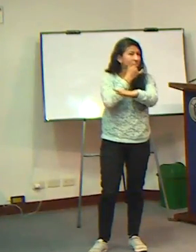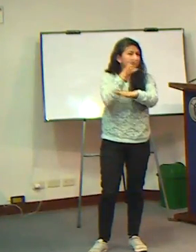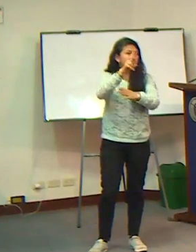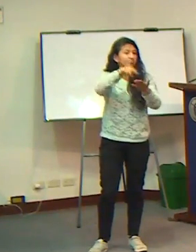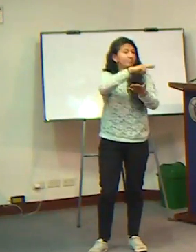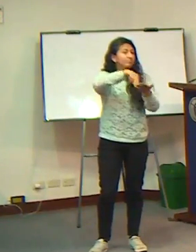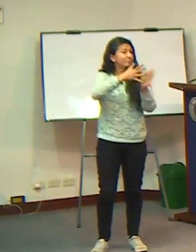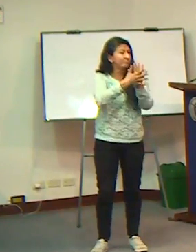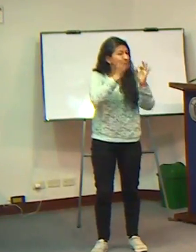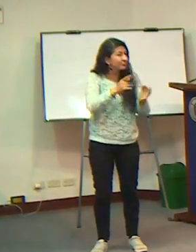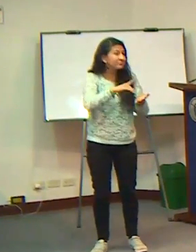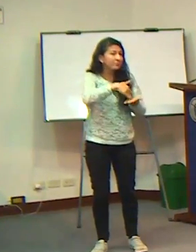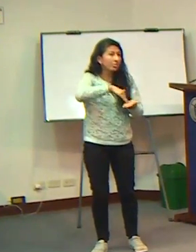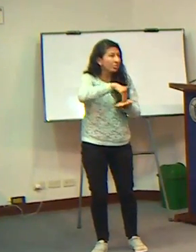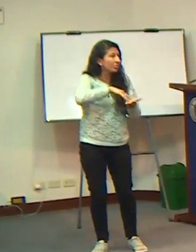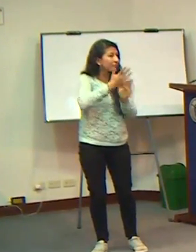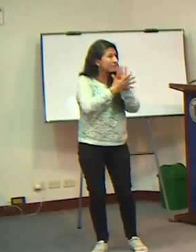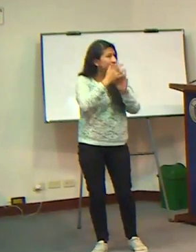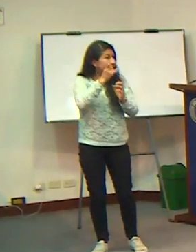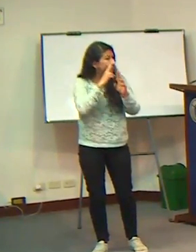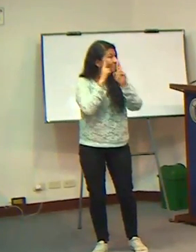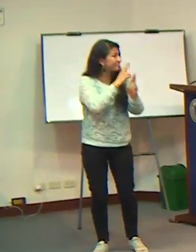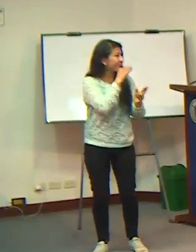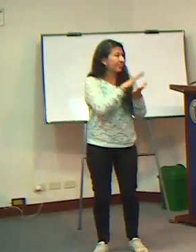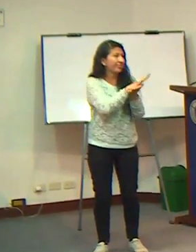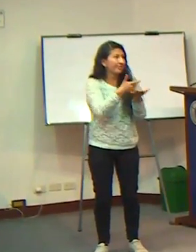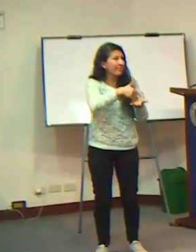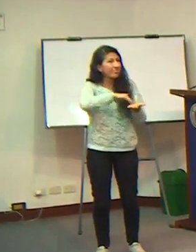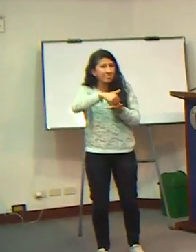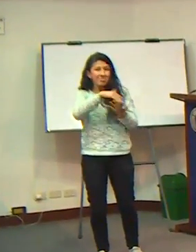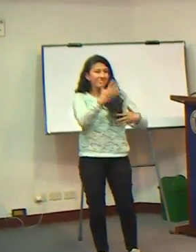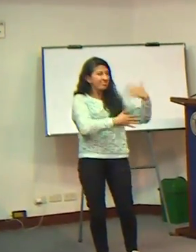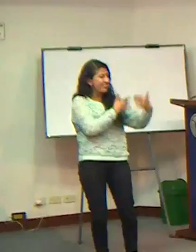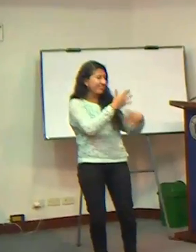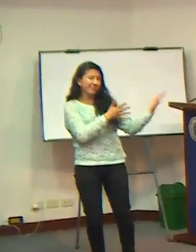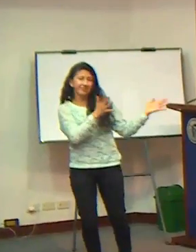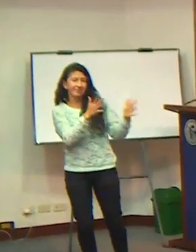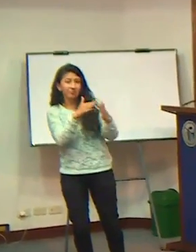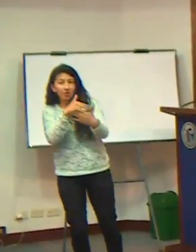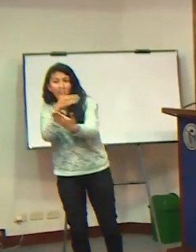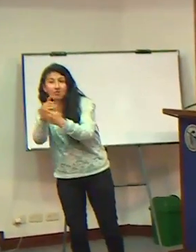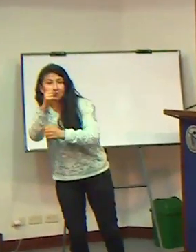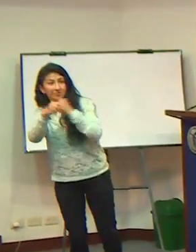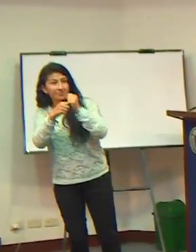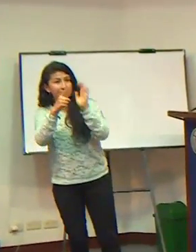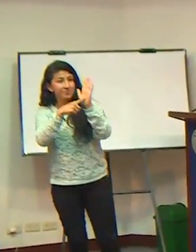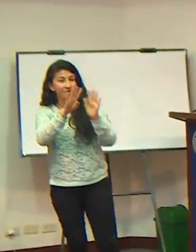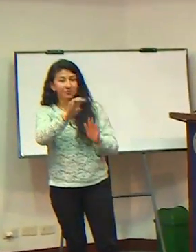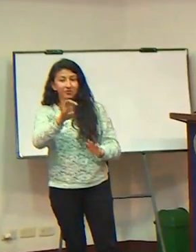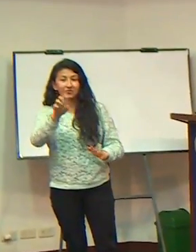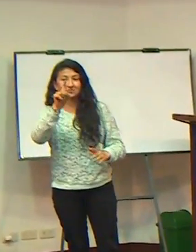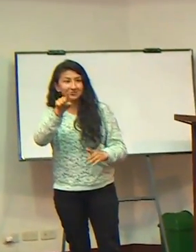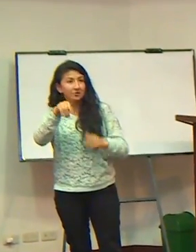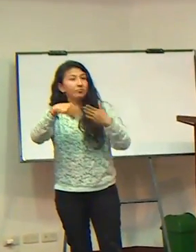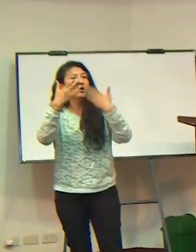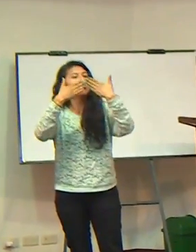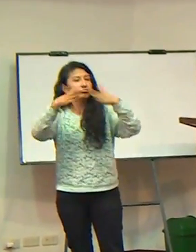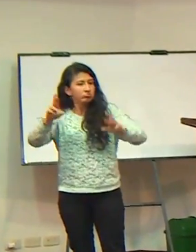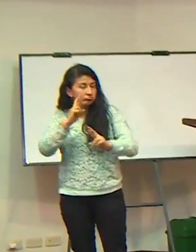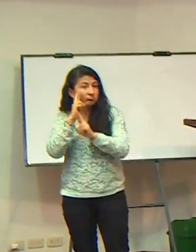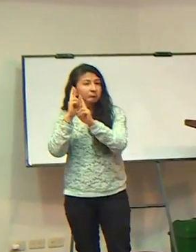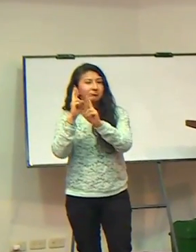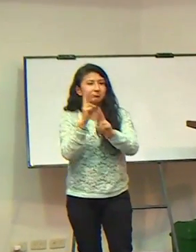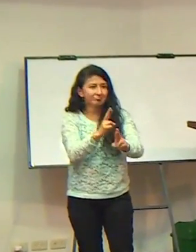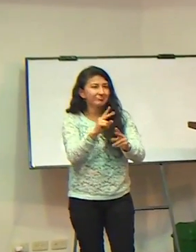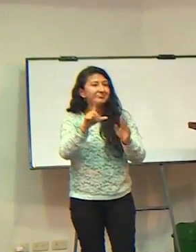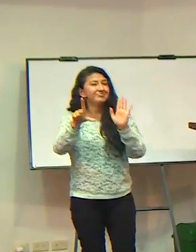pero en 1997 ustedes saben que antes de eso no había reconocimiento de la lengua de señas, había como una debilidad en ese